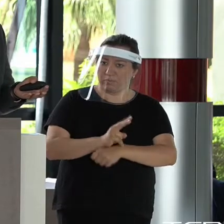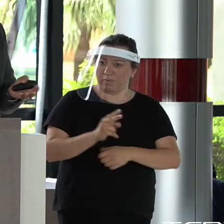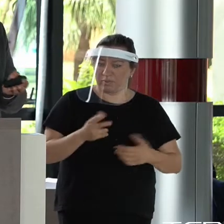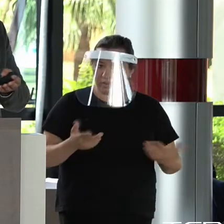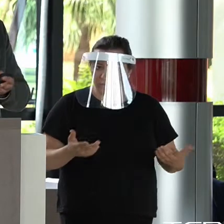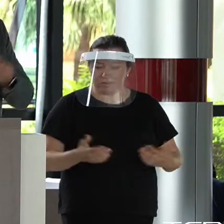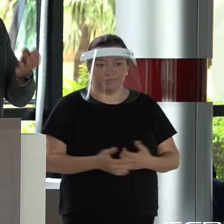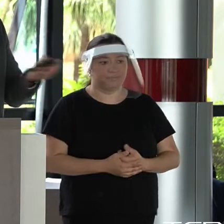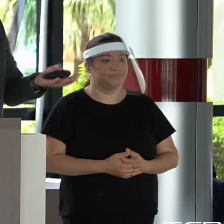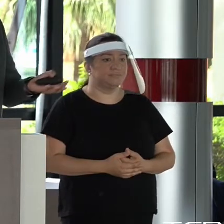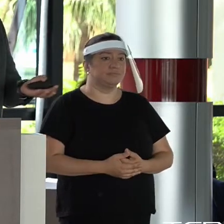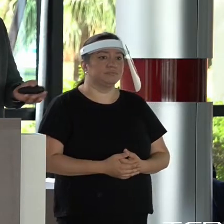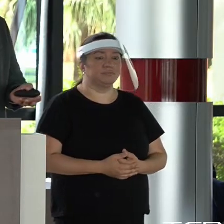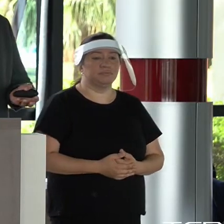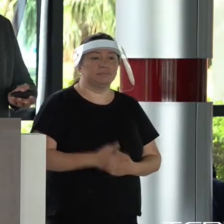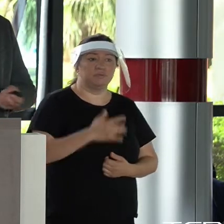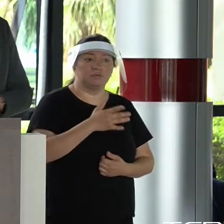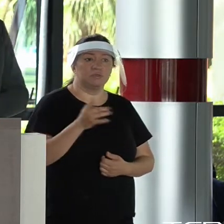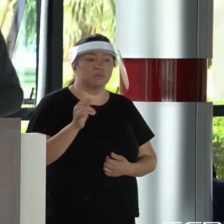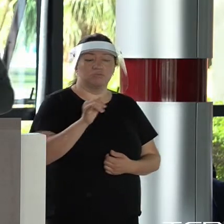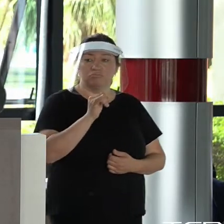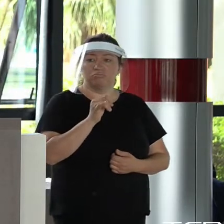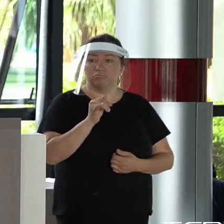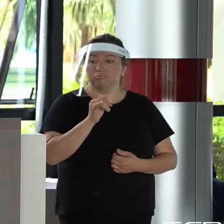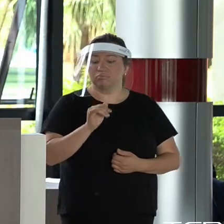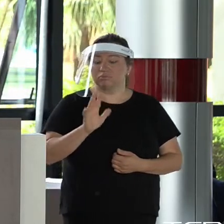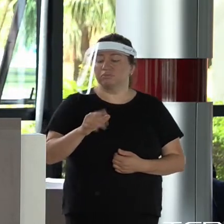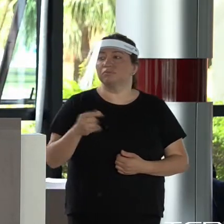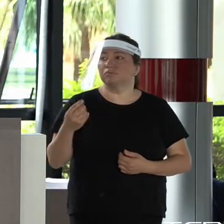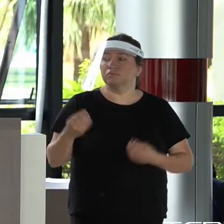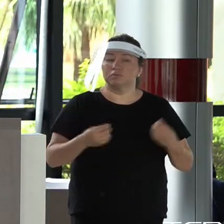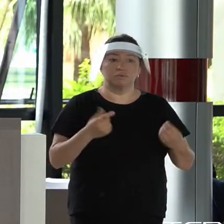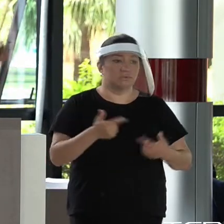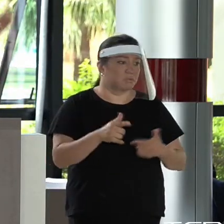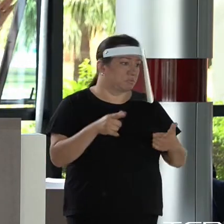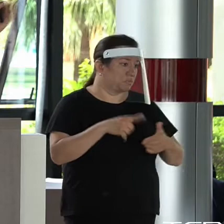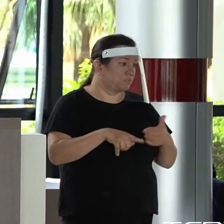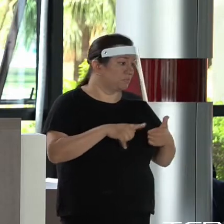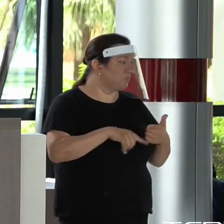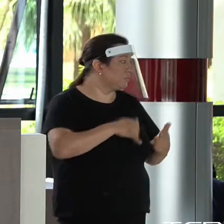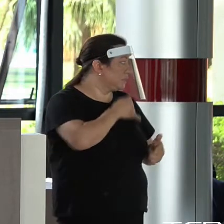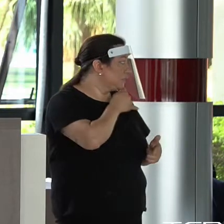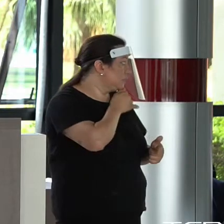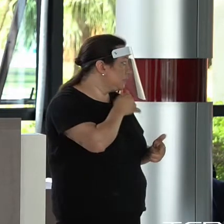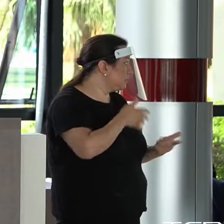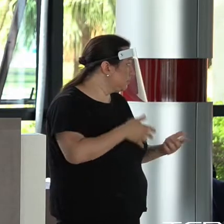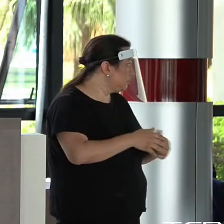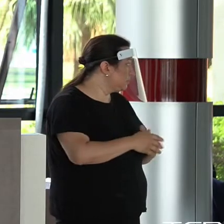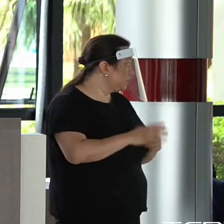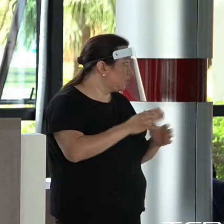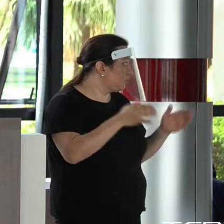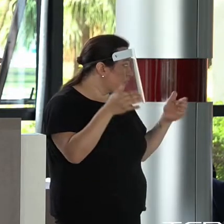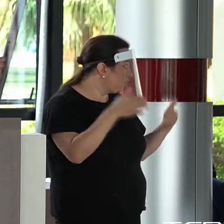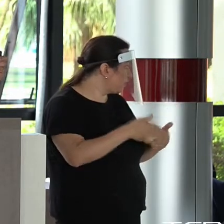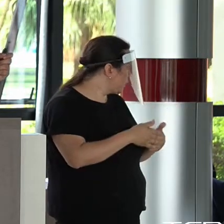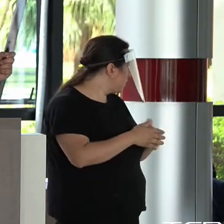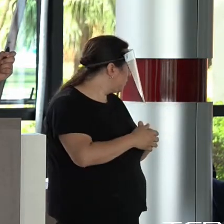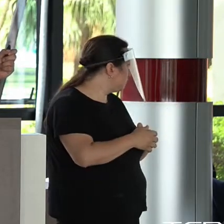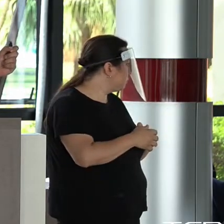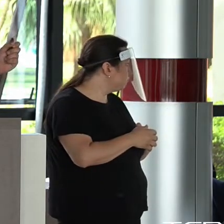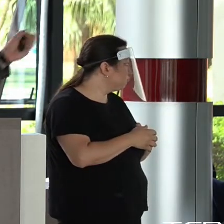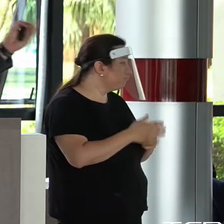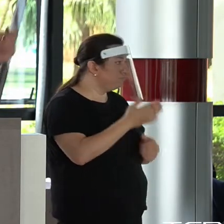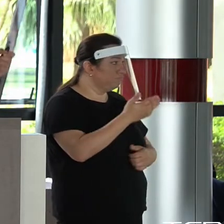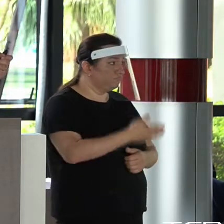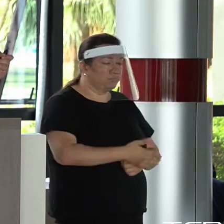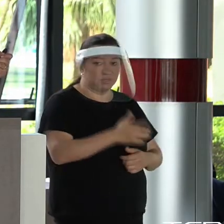a erros. Porém, se a gente utilizar a técnica da maneira correta, não vamos ter problemas. E, focado aqui, né,